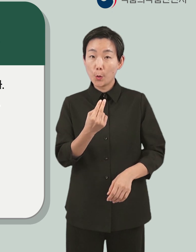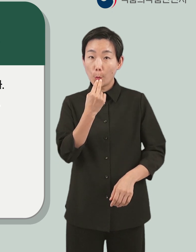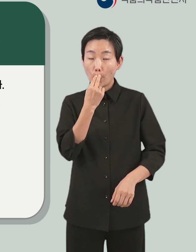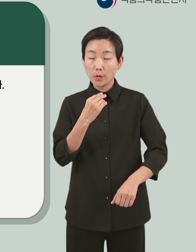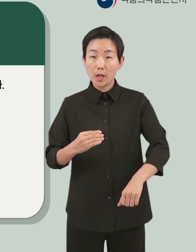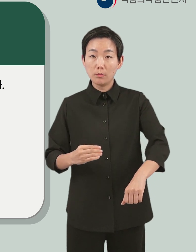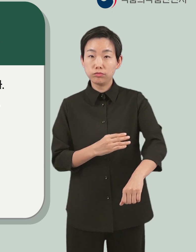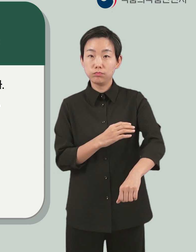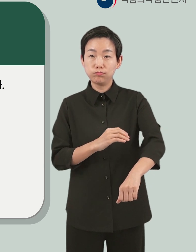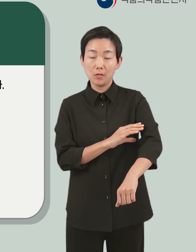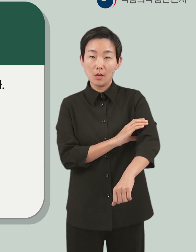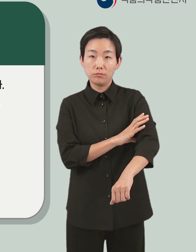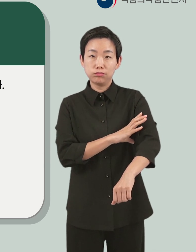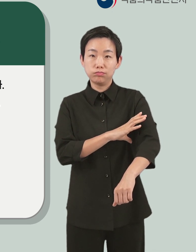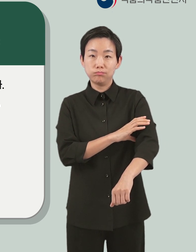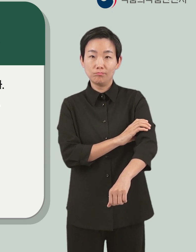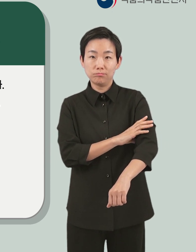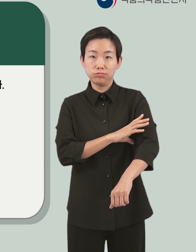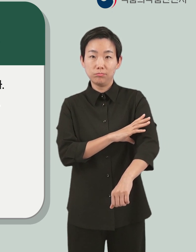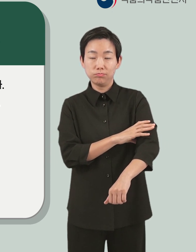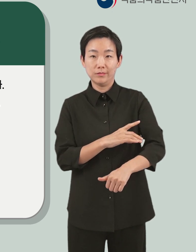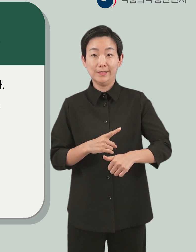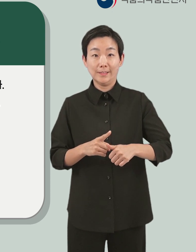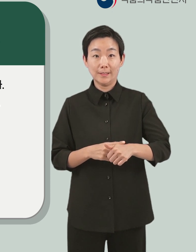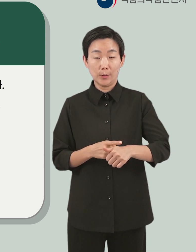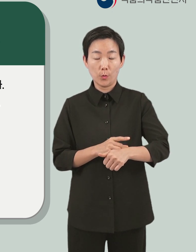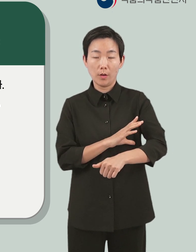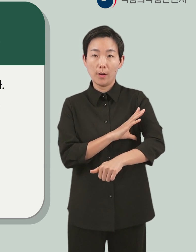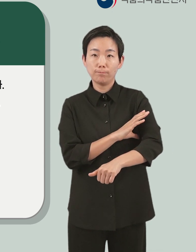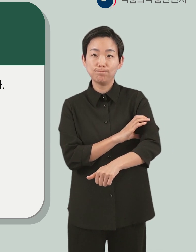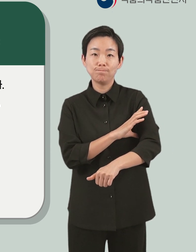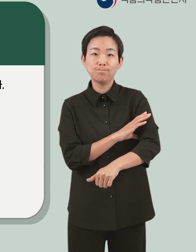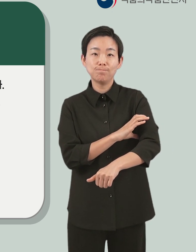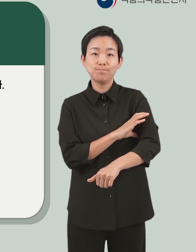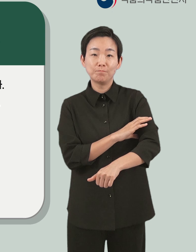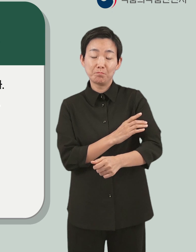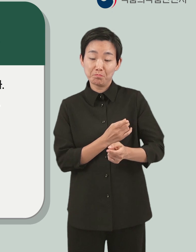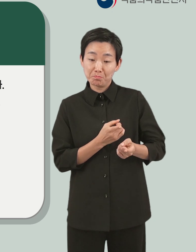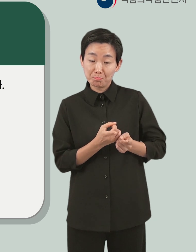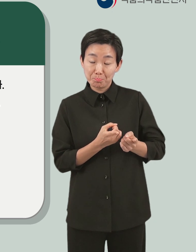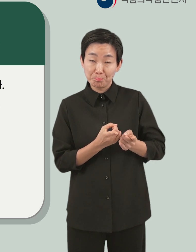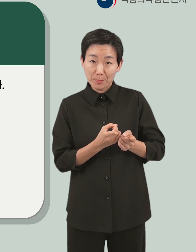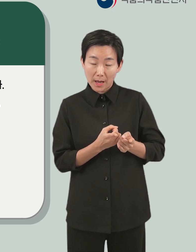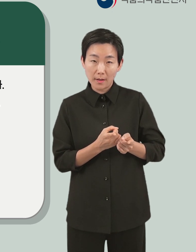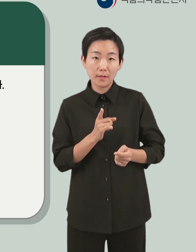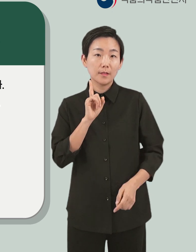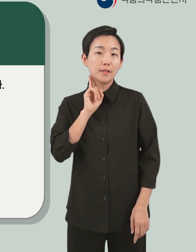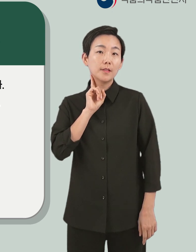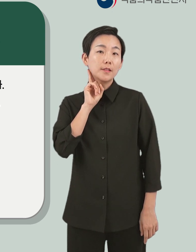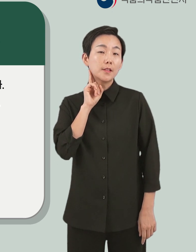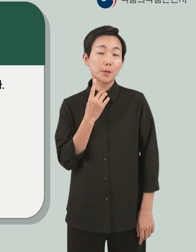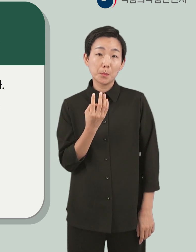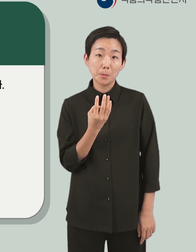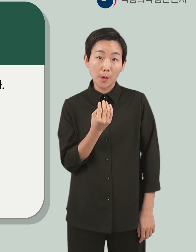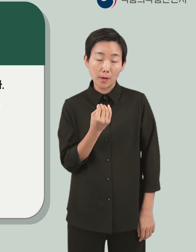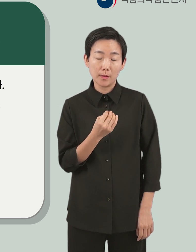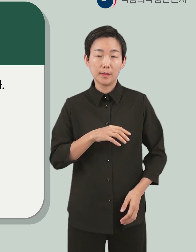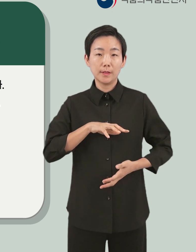작동 시 커프에 공기를 자동으로 주입하여 압력을 조절한 뒤 혈압과 심박수를 화면에 표시합니다.